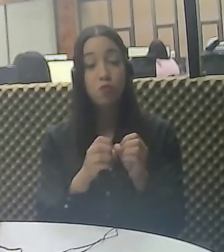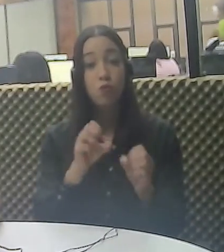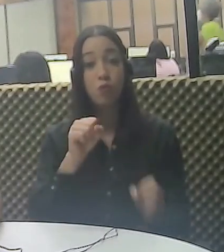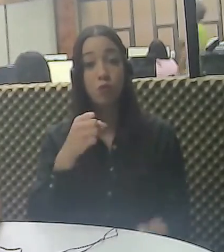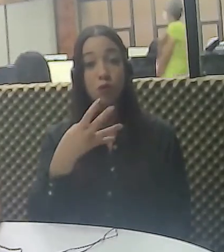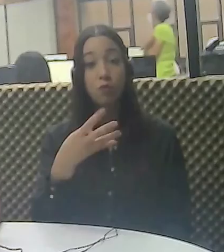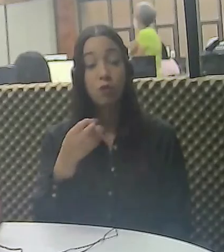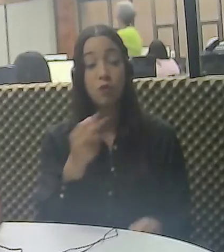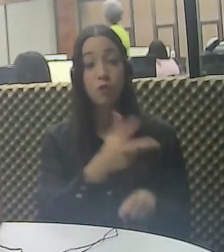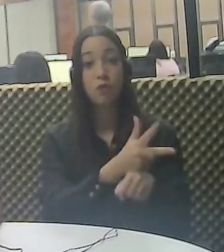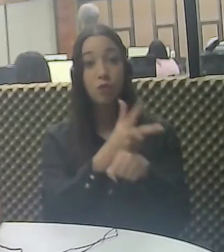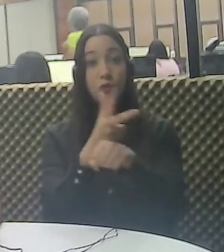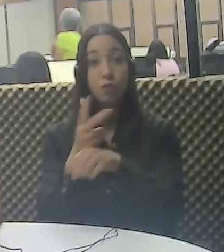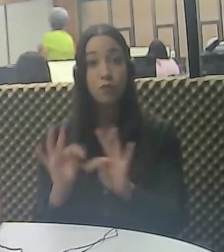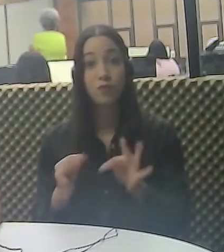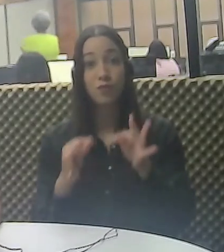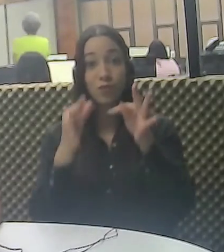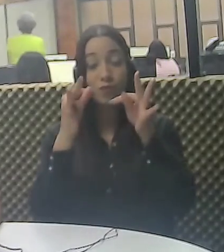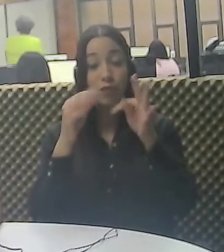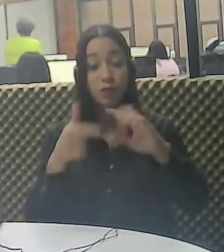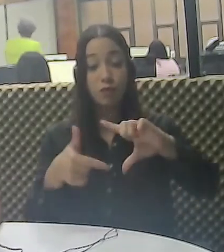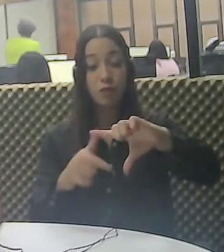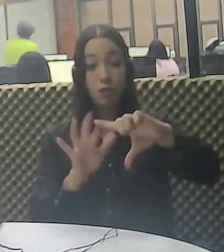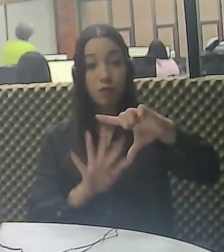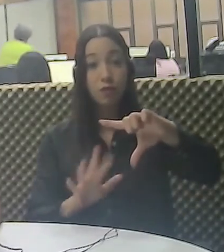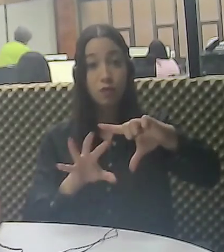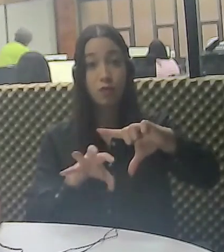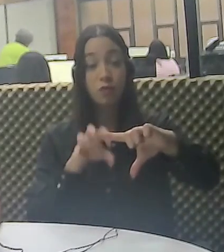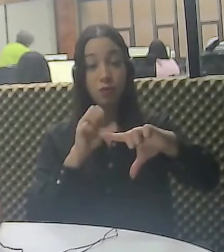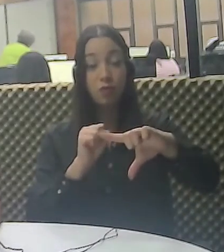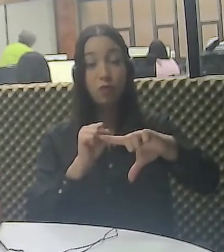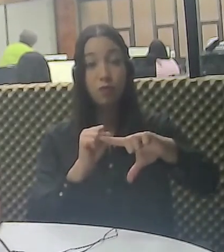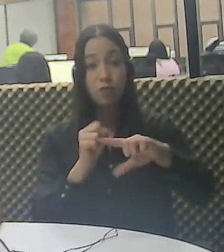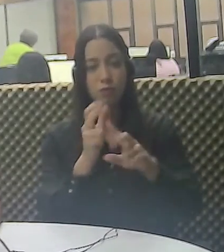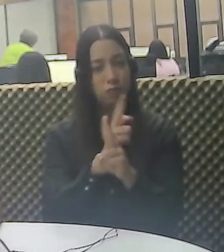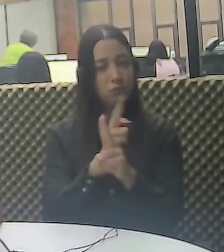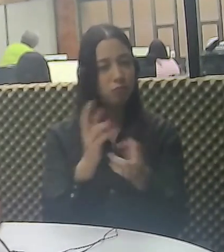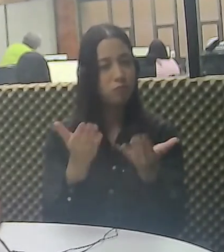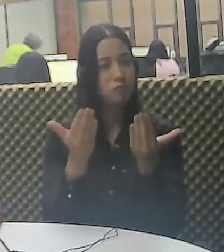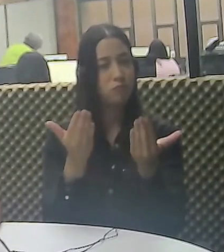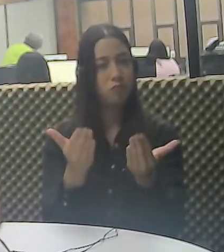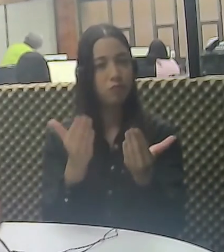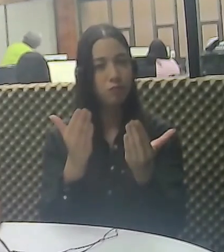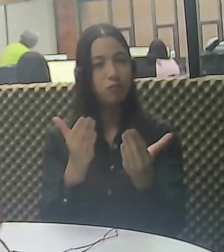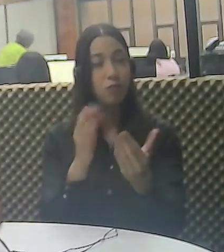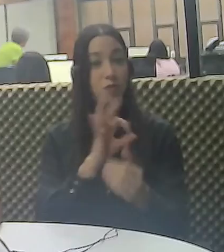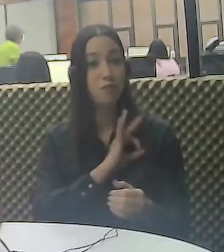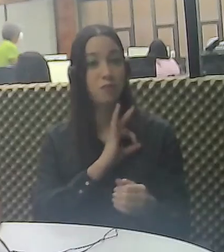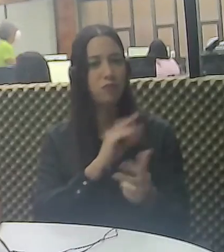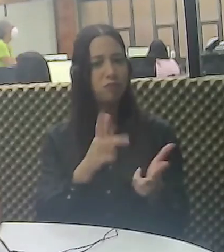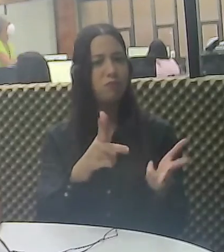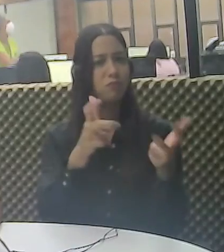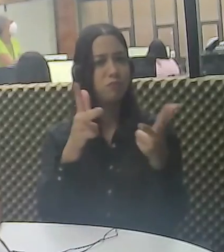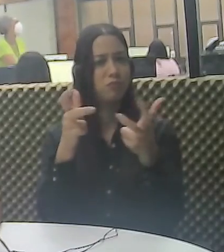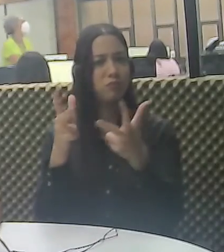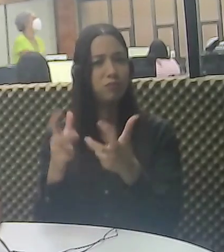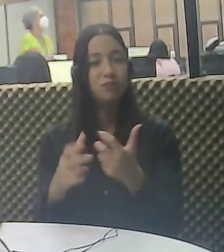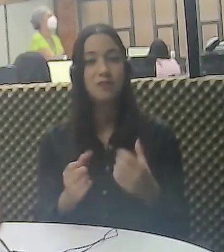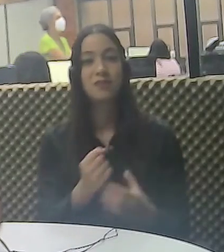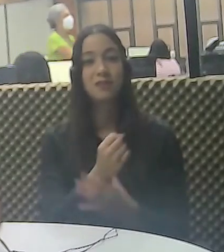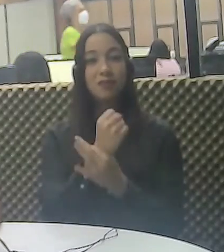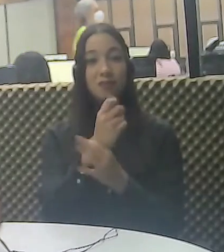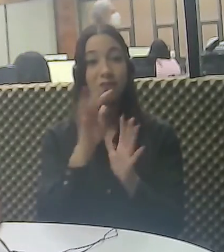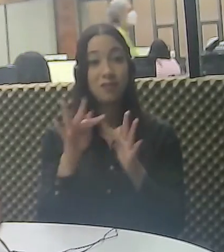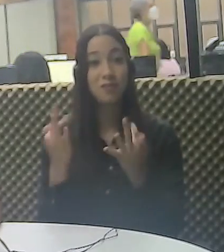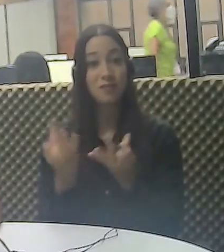câmaras Ultra modernas e veículos identificam monitoramento da polícia é mais segurança